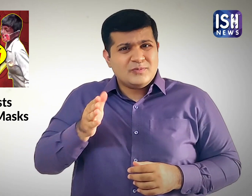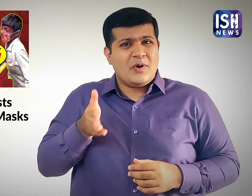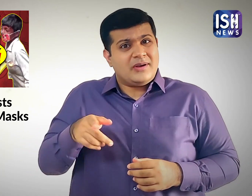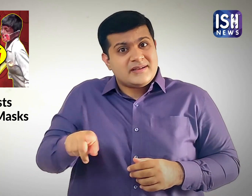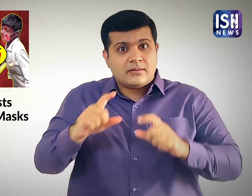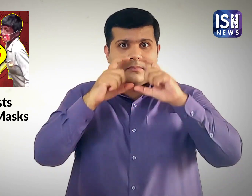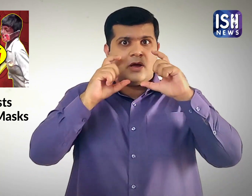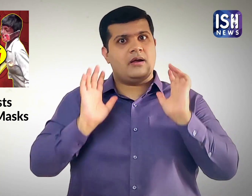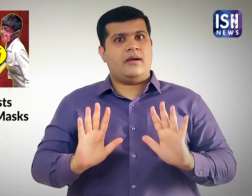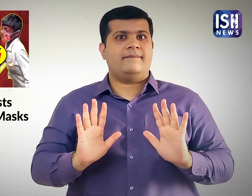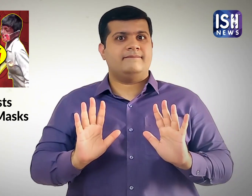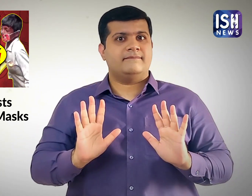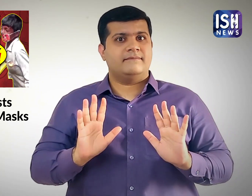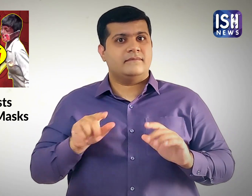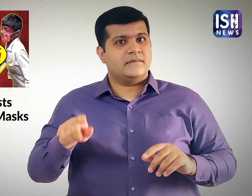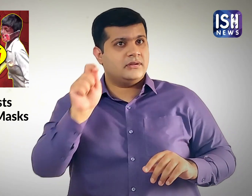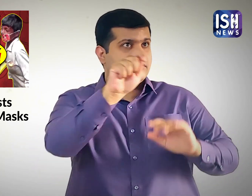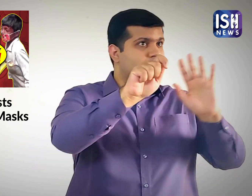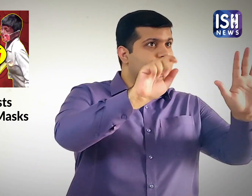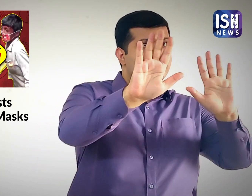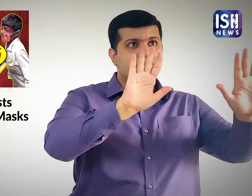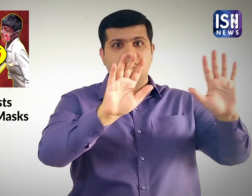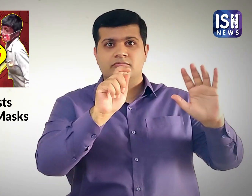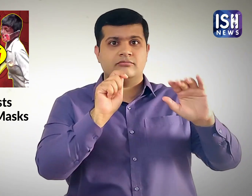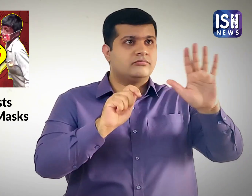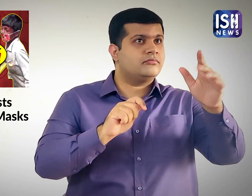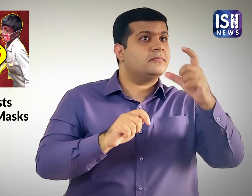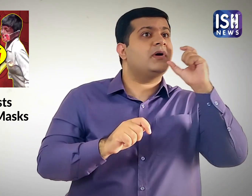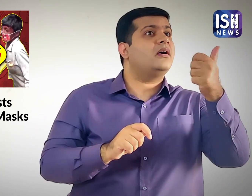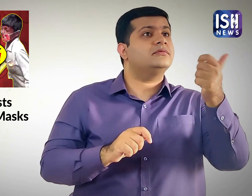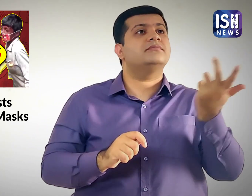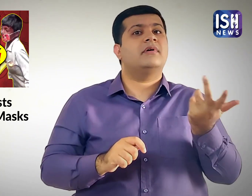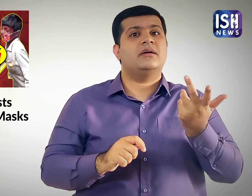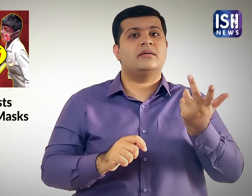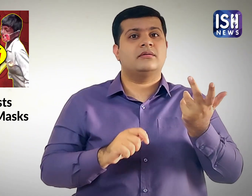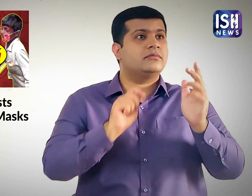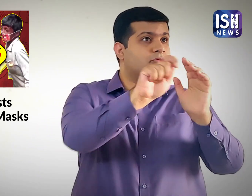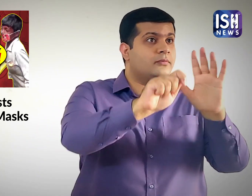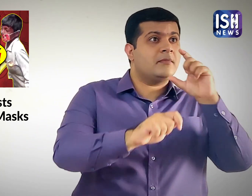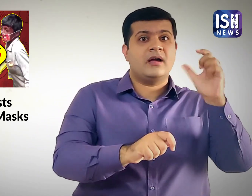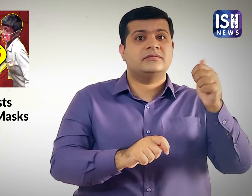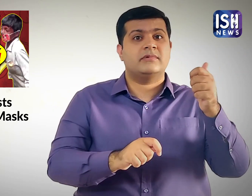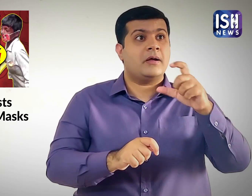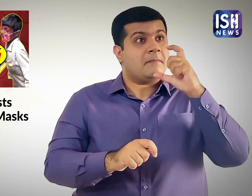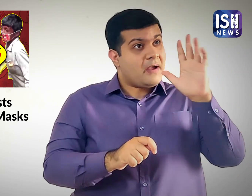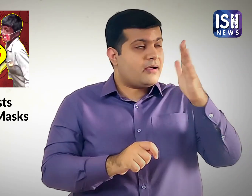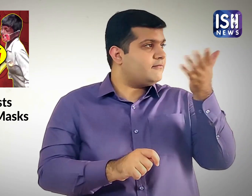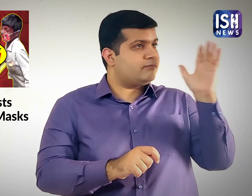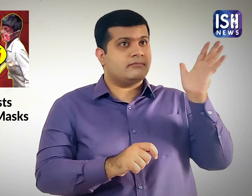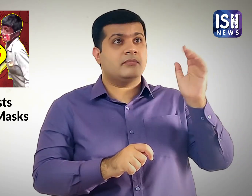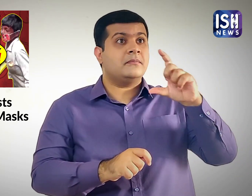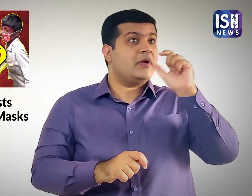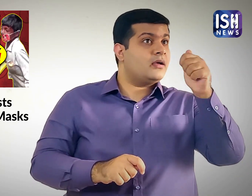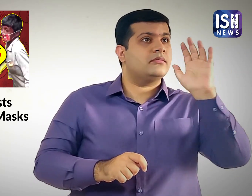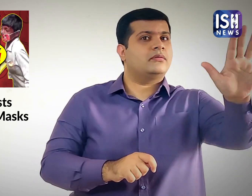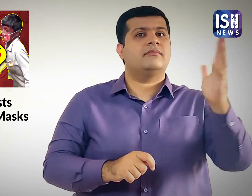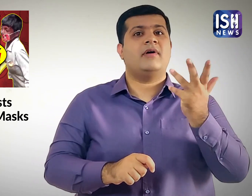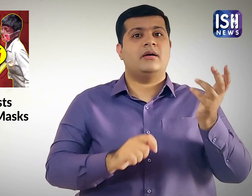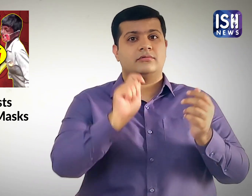कर देने वाला विडियो वाइरल हो रहा है छोटा लड़का जो मास्क पहने हुए था, वह अपने प्लास्टिक के दंडे से मास्क नहीं पहने लोगों को रोकता था और